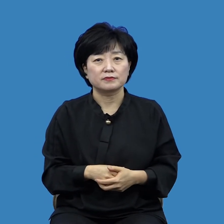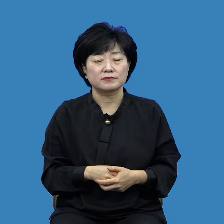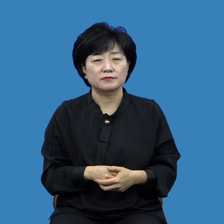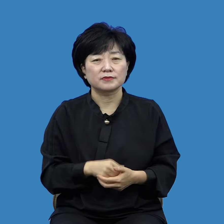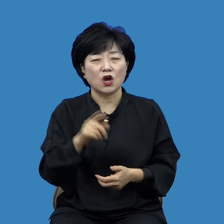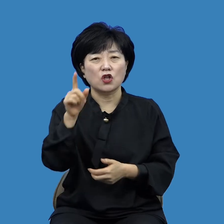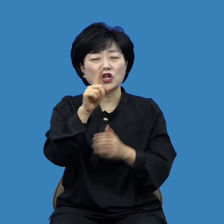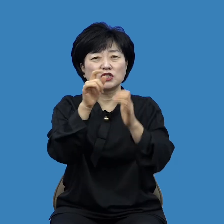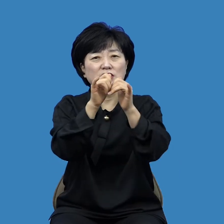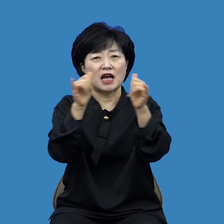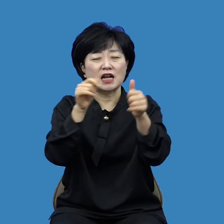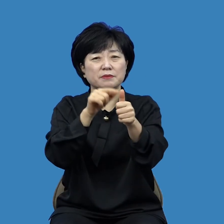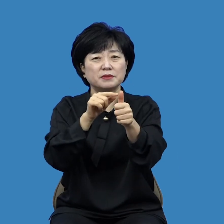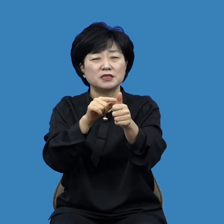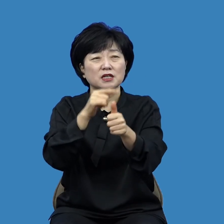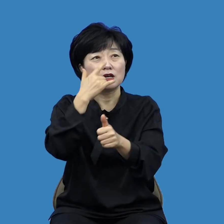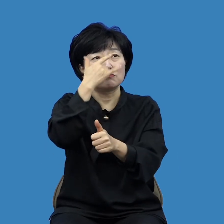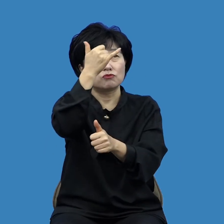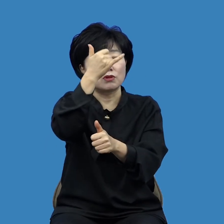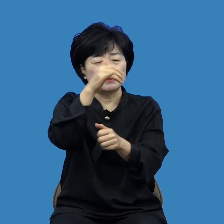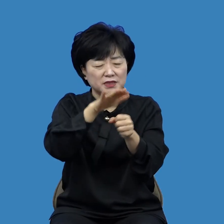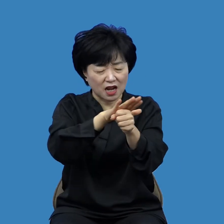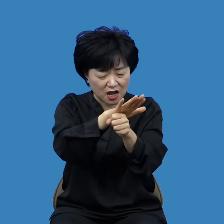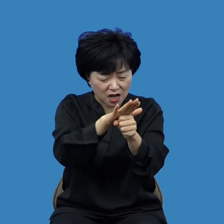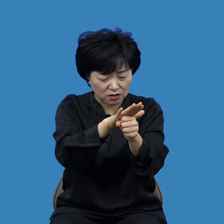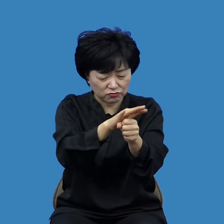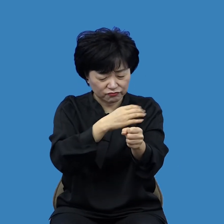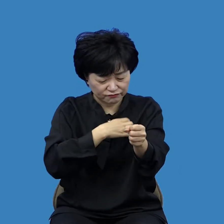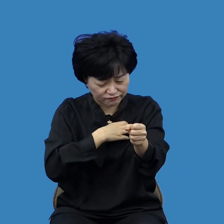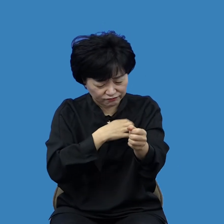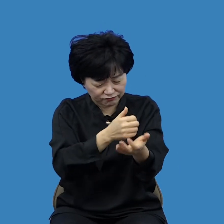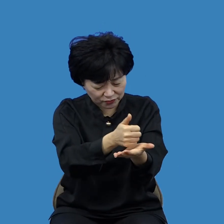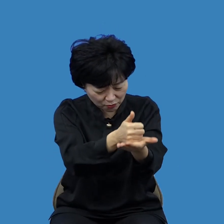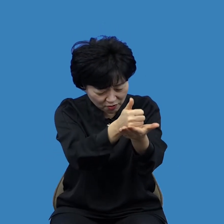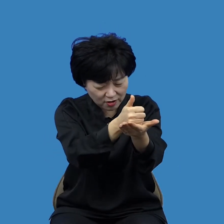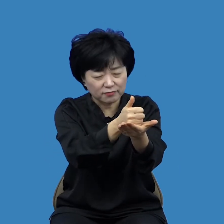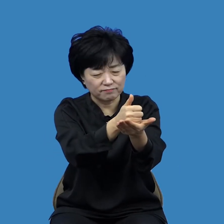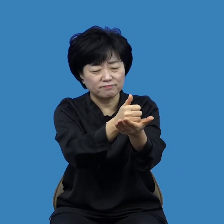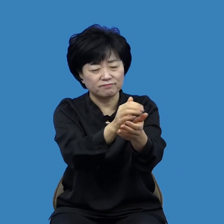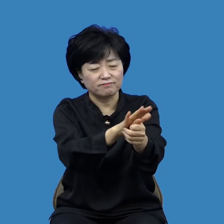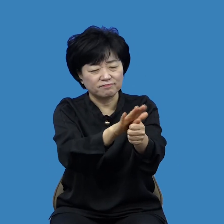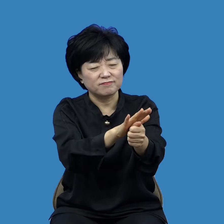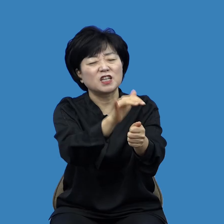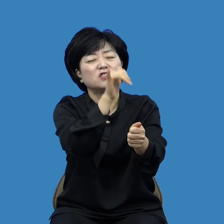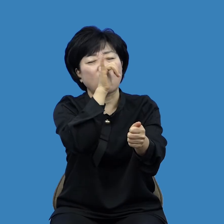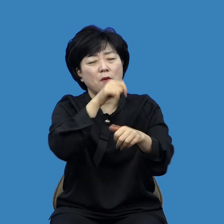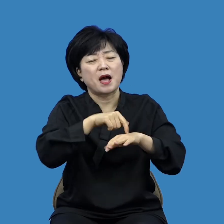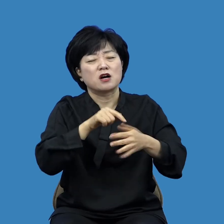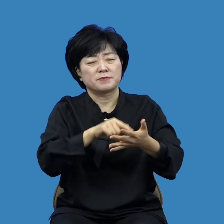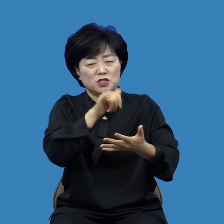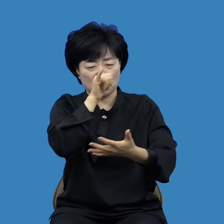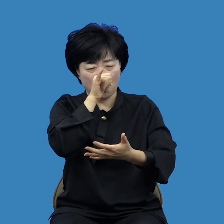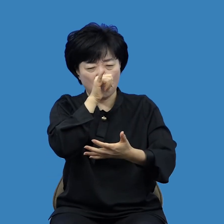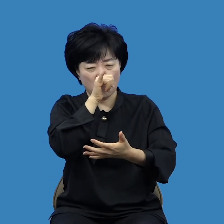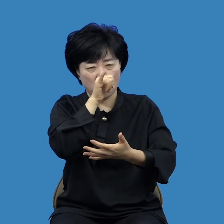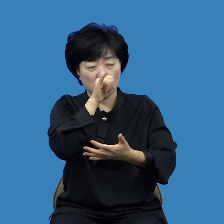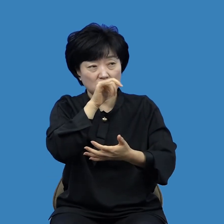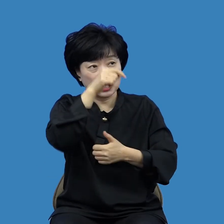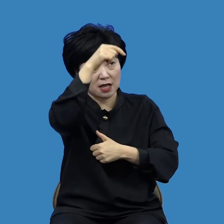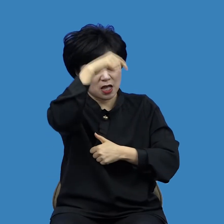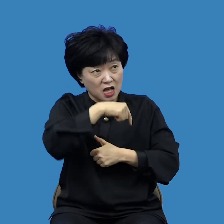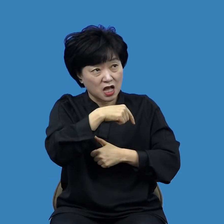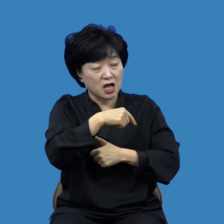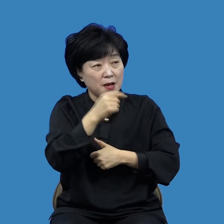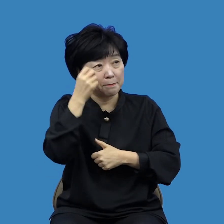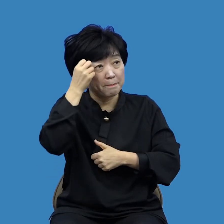어떤 사람이 정말 부모님을 사랑하고 존경하고 공경하는 마음은 다 있어. 그런데 하라고 한 걸 깜빡 잊고 안